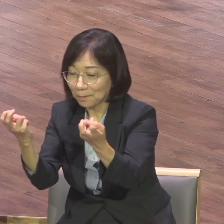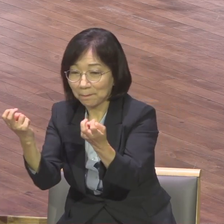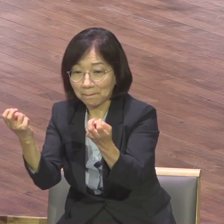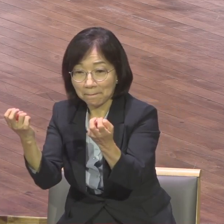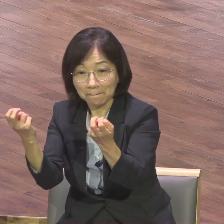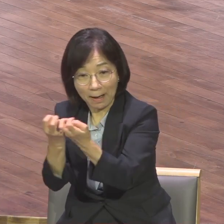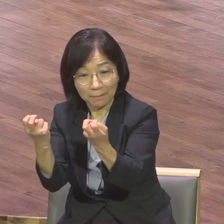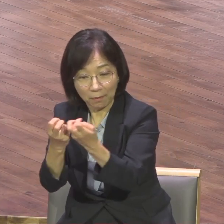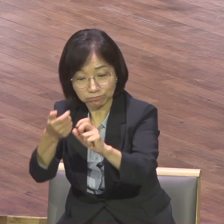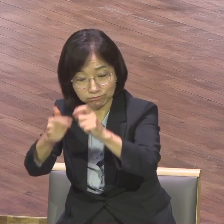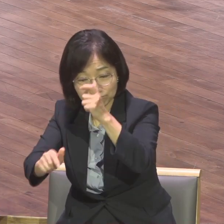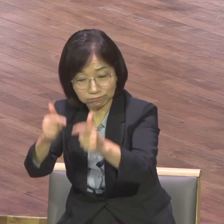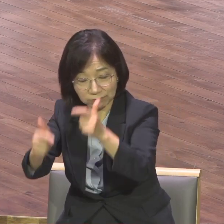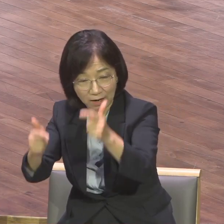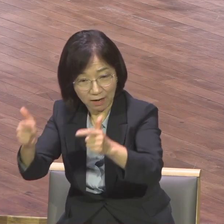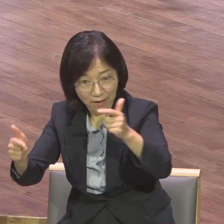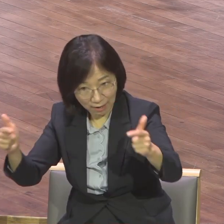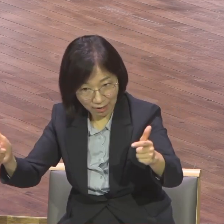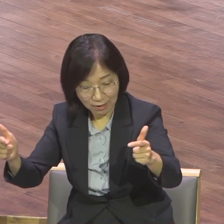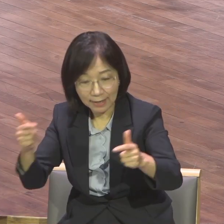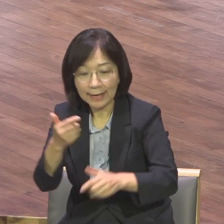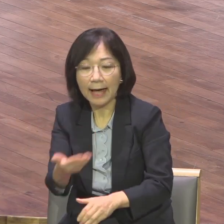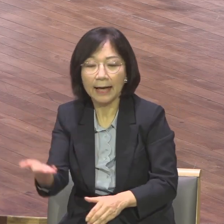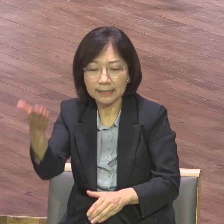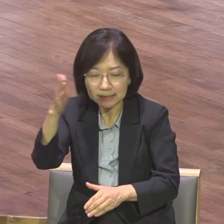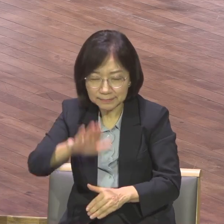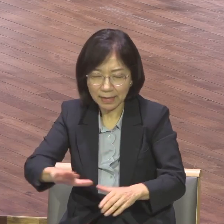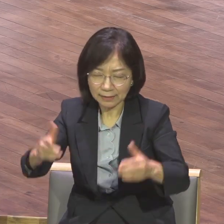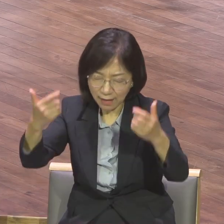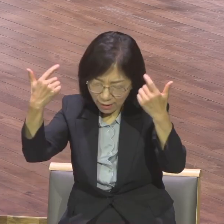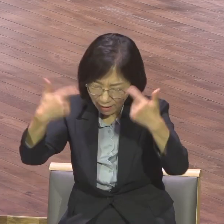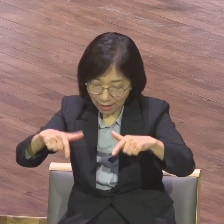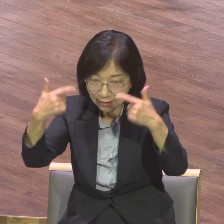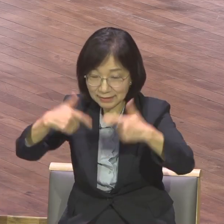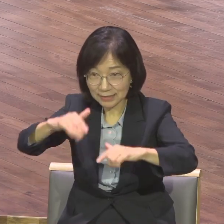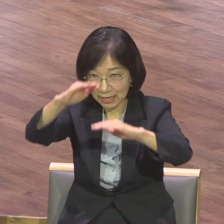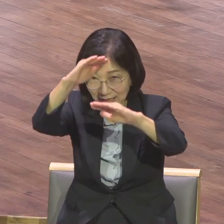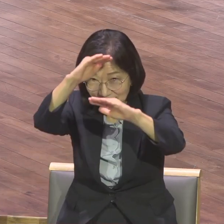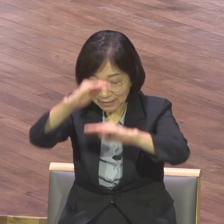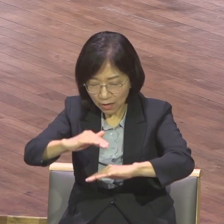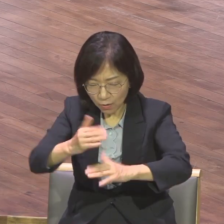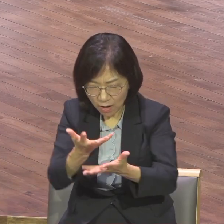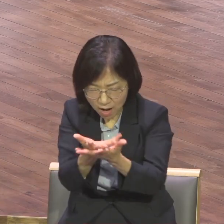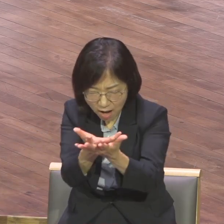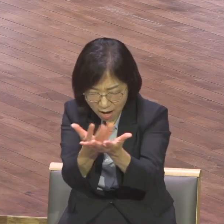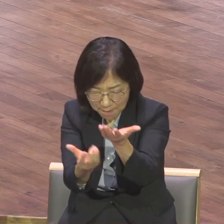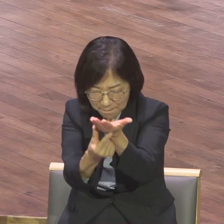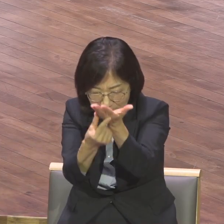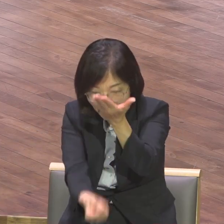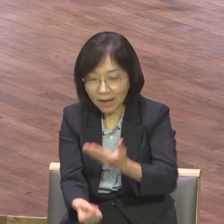다르고 접근하는 방법이 다르더라도 핵심이 뭐냐? 오직 예수 그리스도.